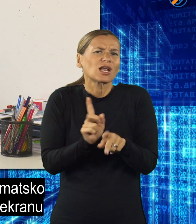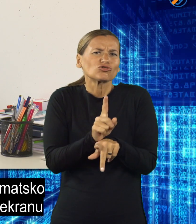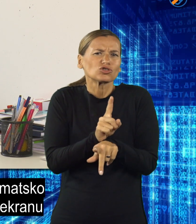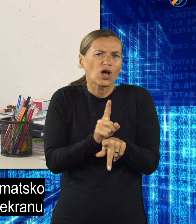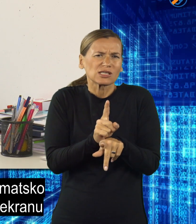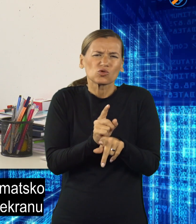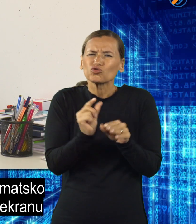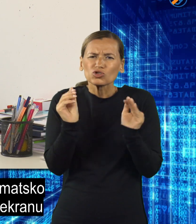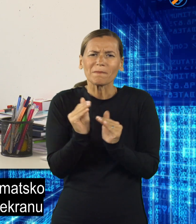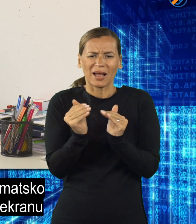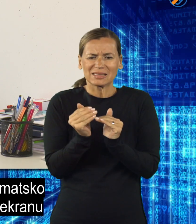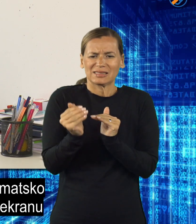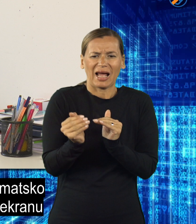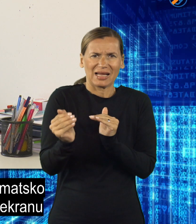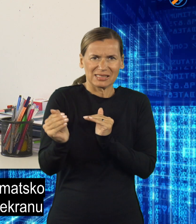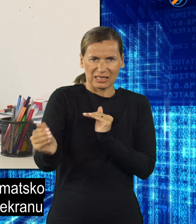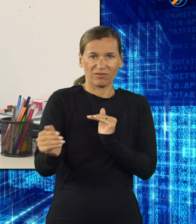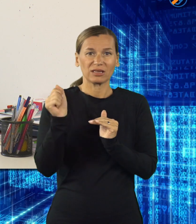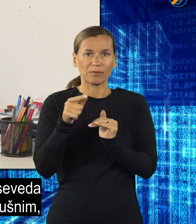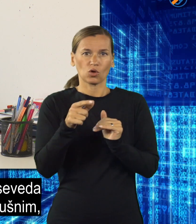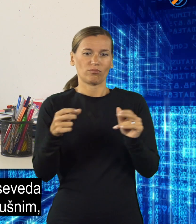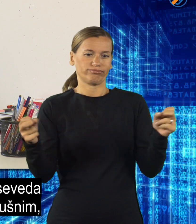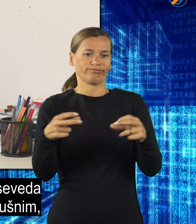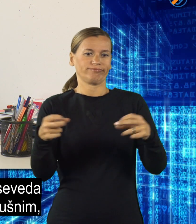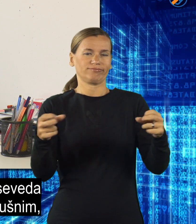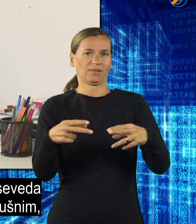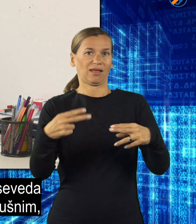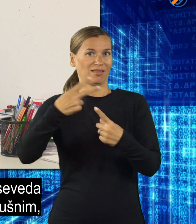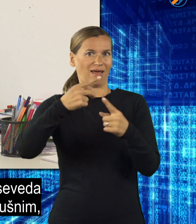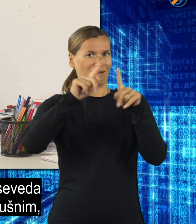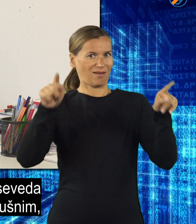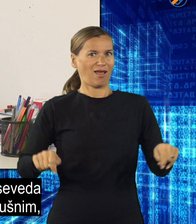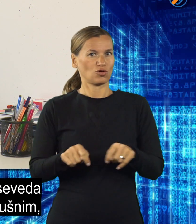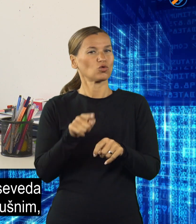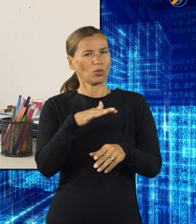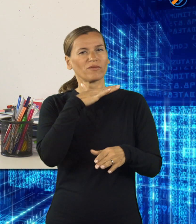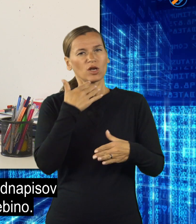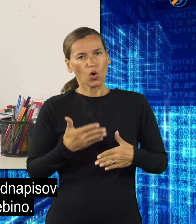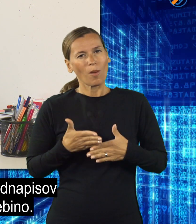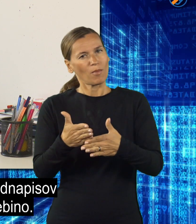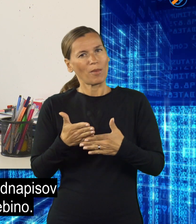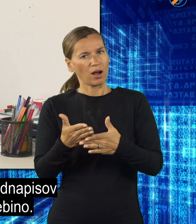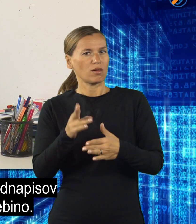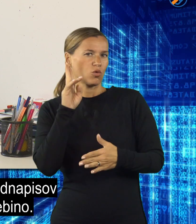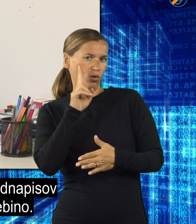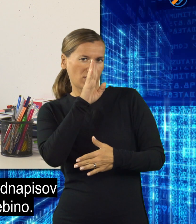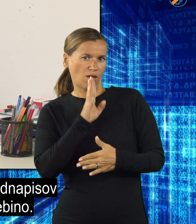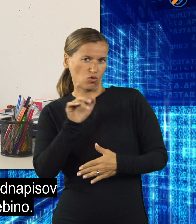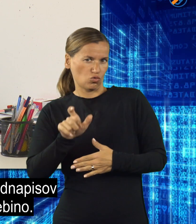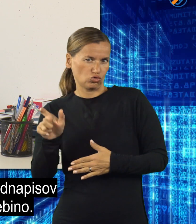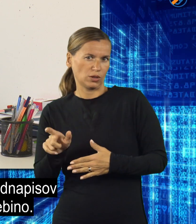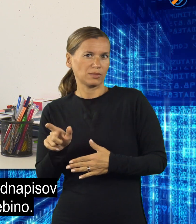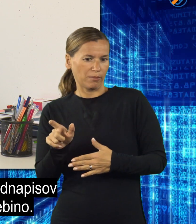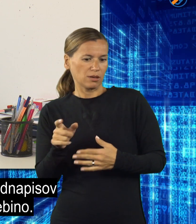da bi se ti avtomatsko prikazovali na ekranu in pripomogli seveda gluhim in naglušnim, da lahko preko